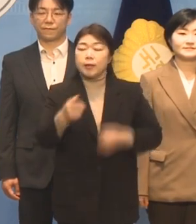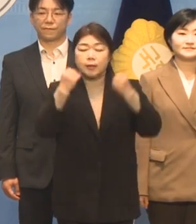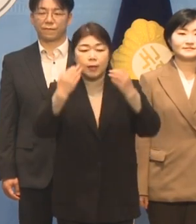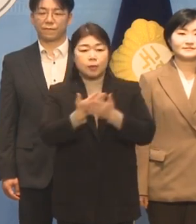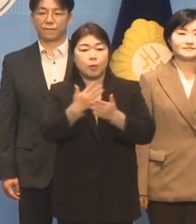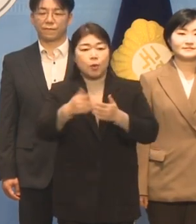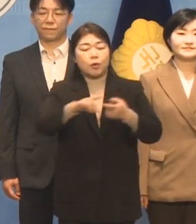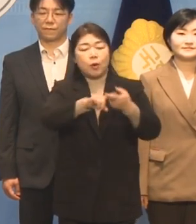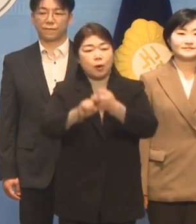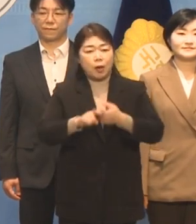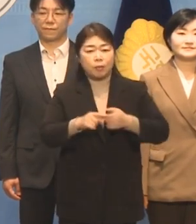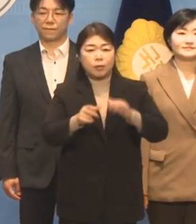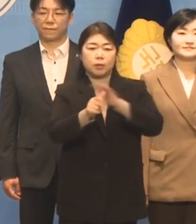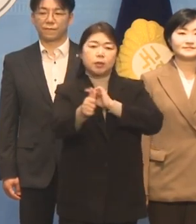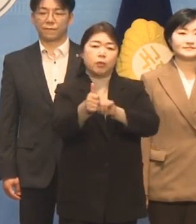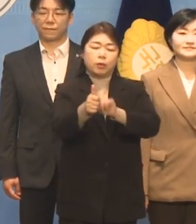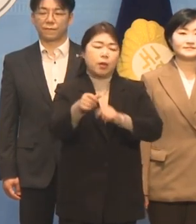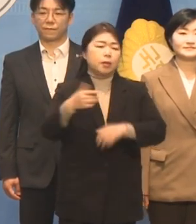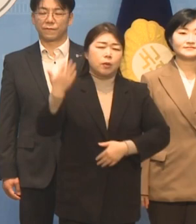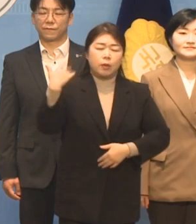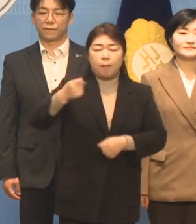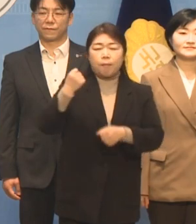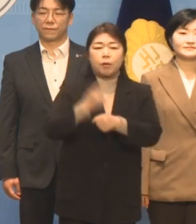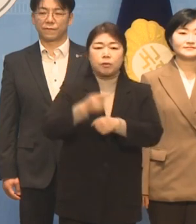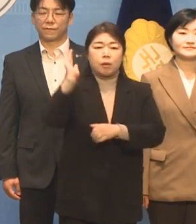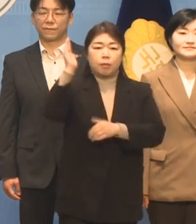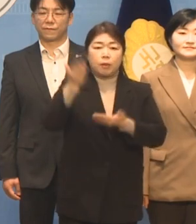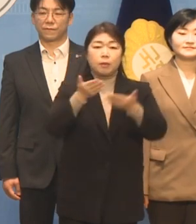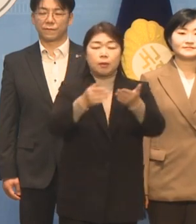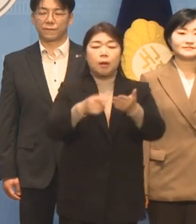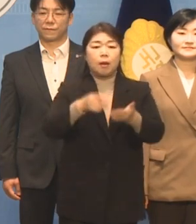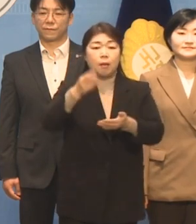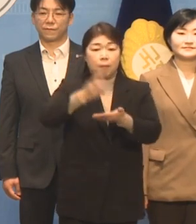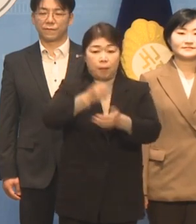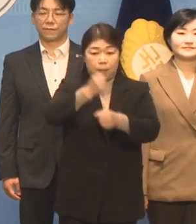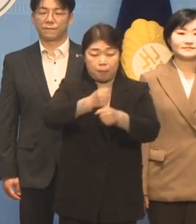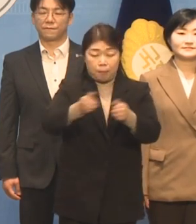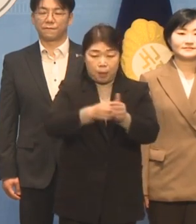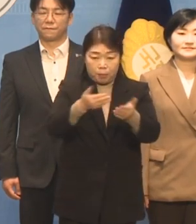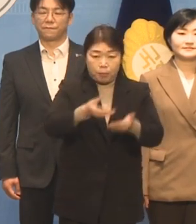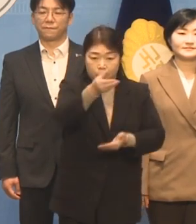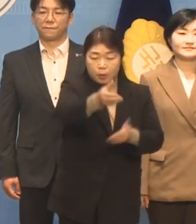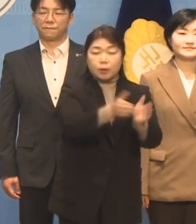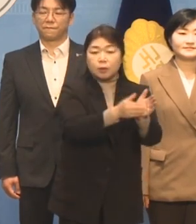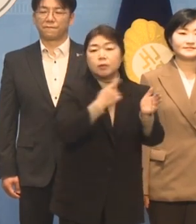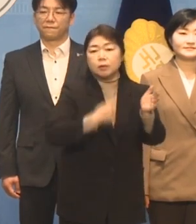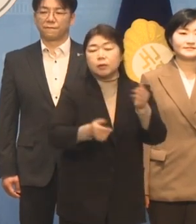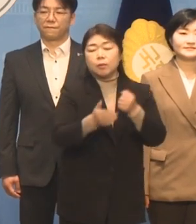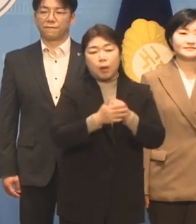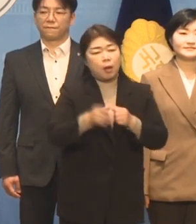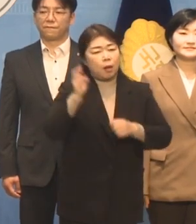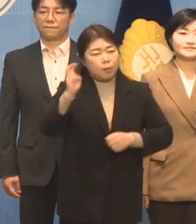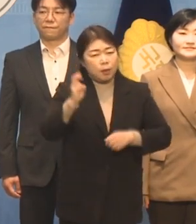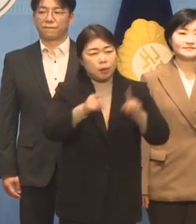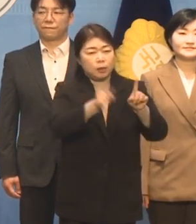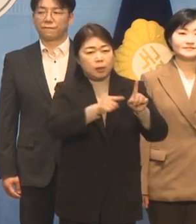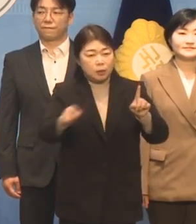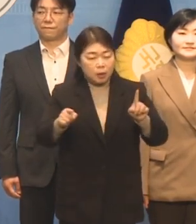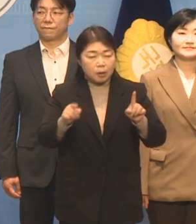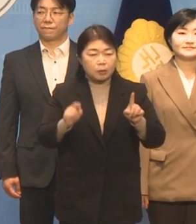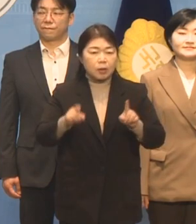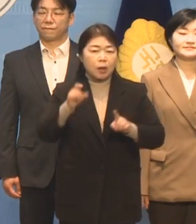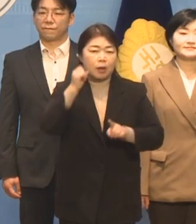이미 발의한 토지세 및 토지 배당에 관한 법률안이 통과되면 1인당 월 10만 원씩 토지 배당